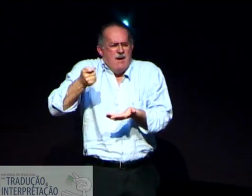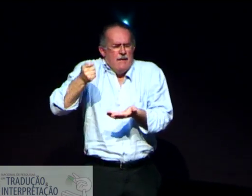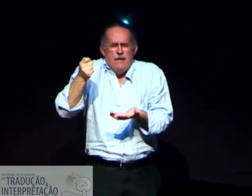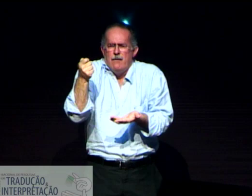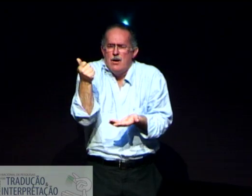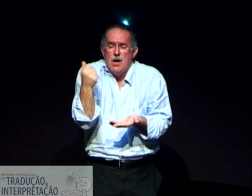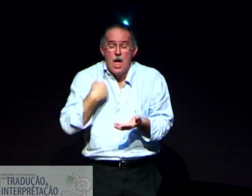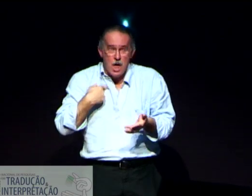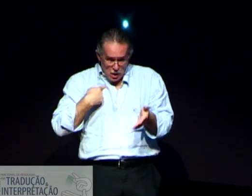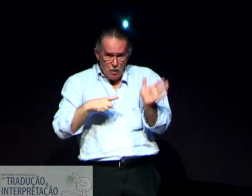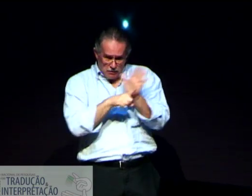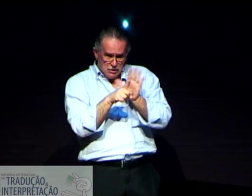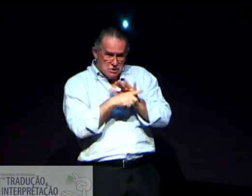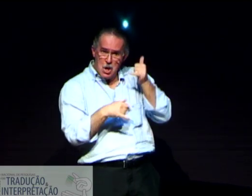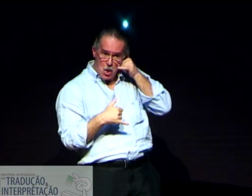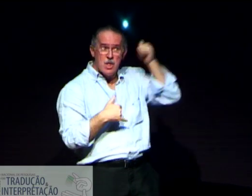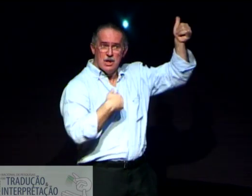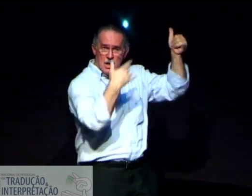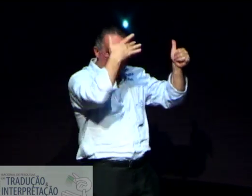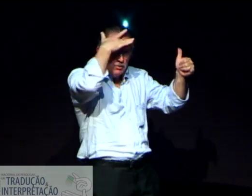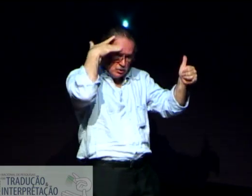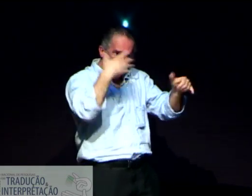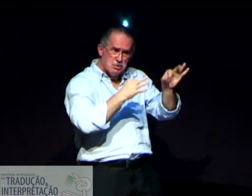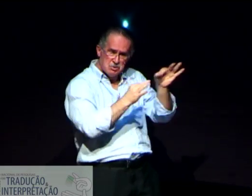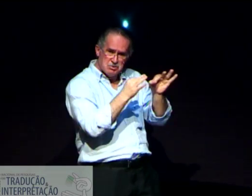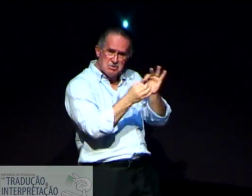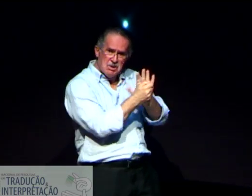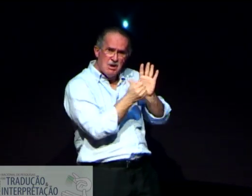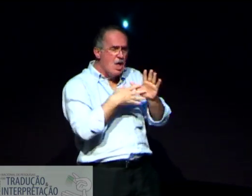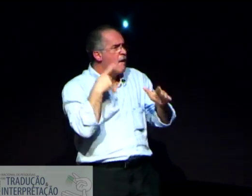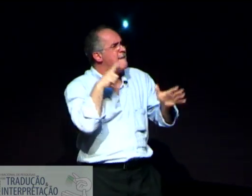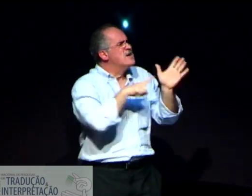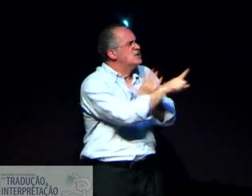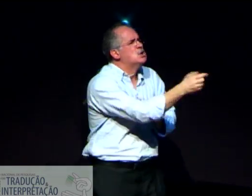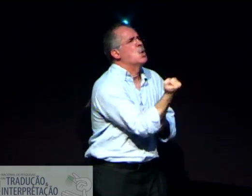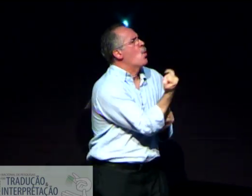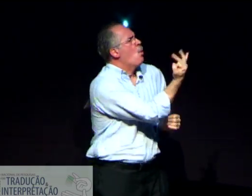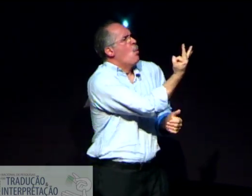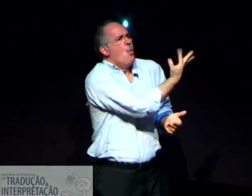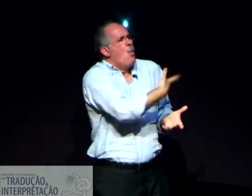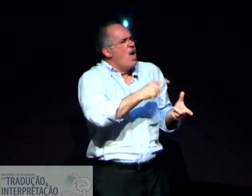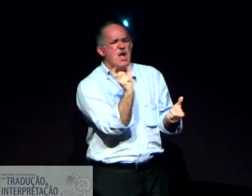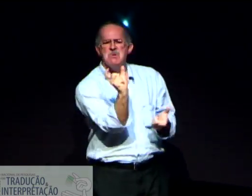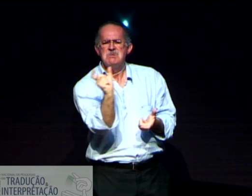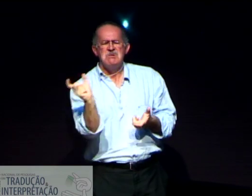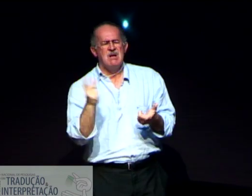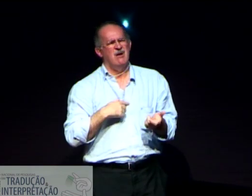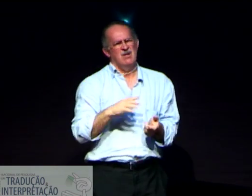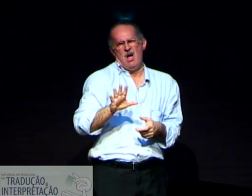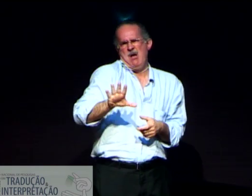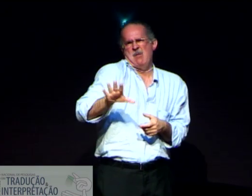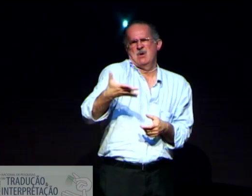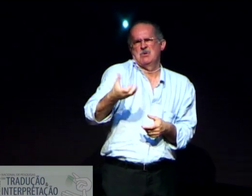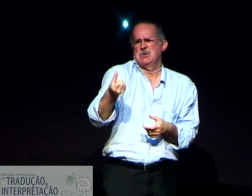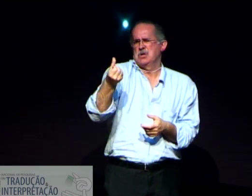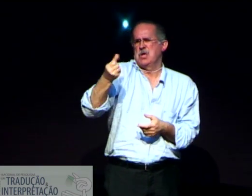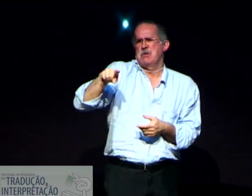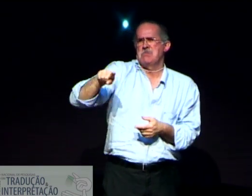É apenas a produção de léxicos. E eu, por exemplo, liguei para os organizadores de aplicativos e eu perguntei quantos termos nós